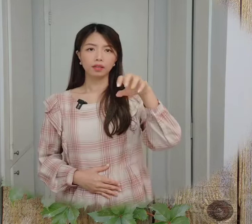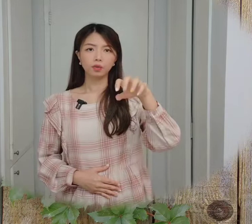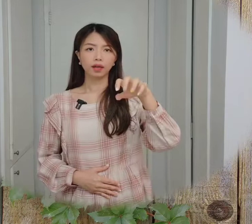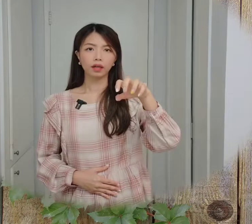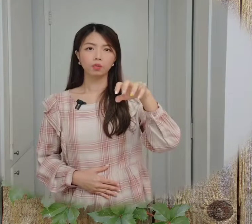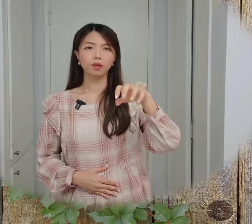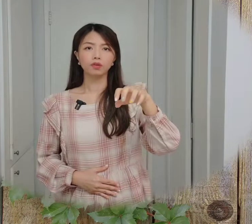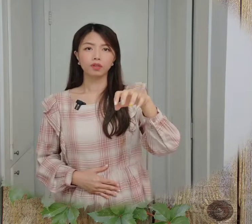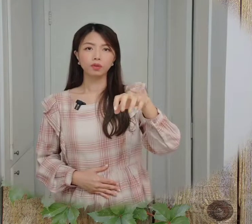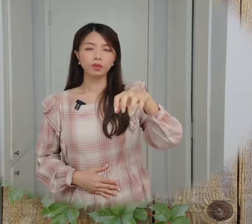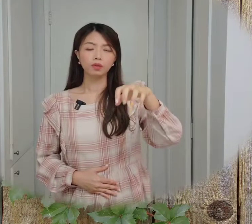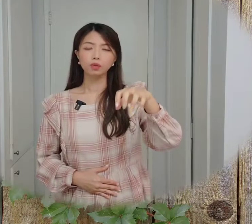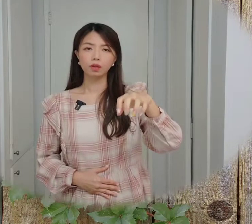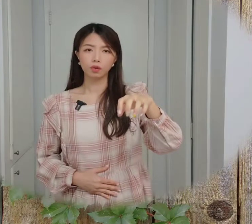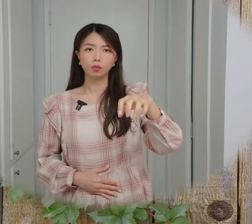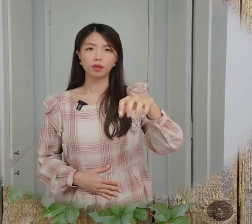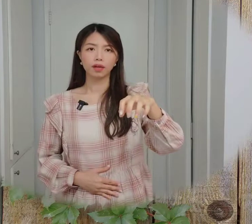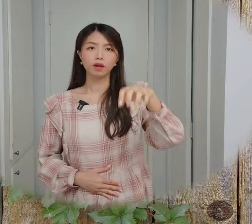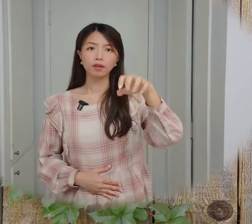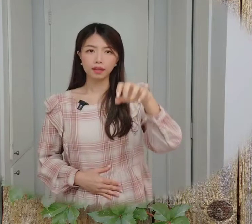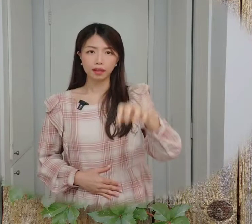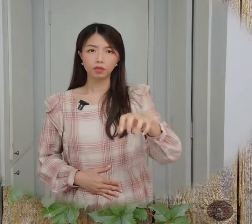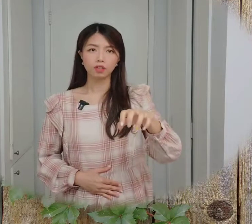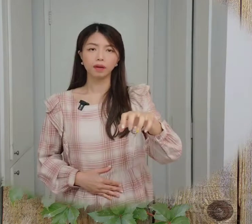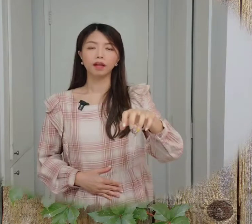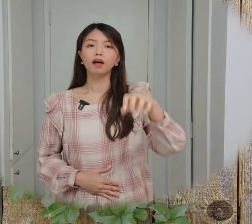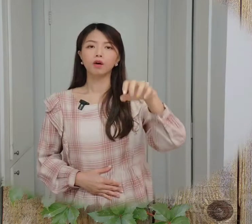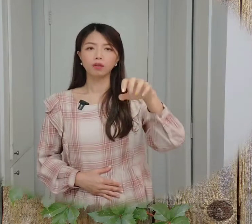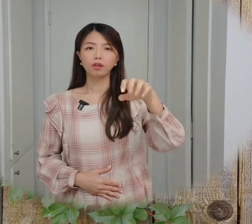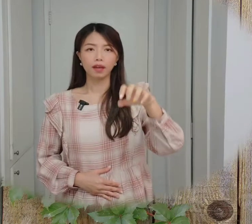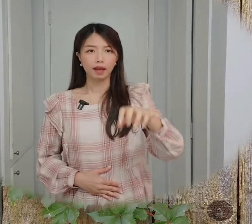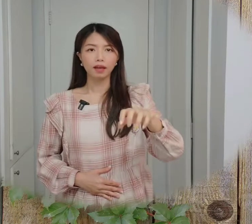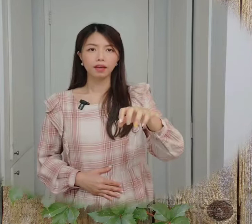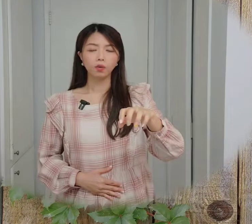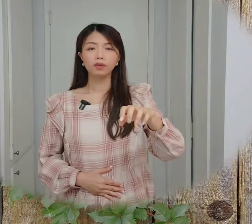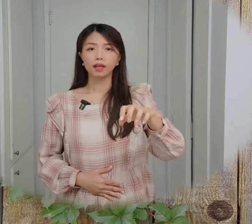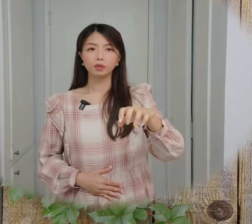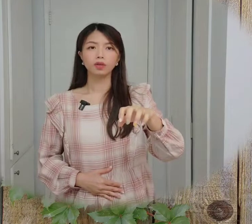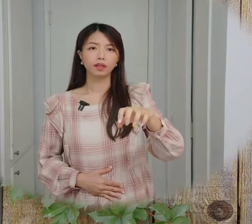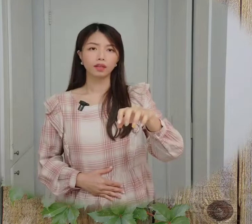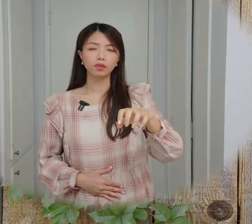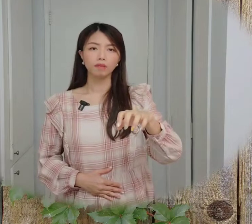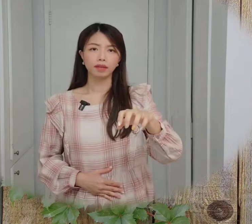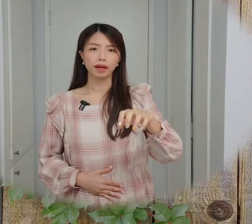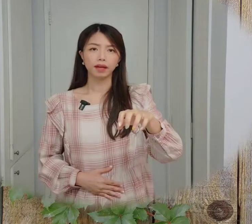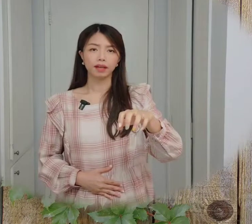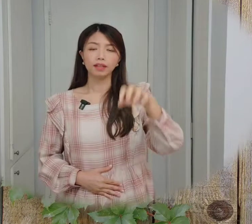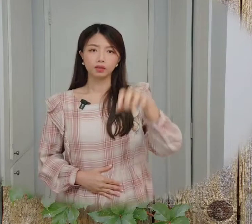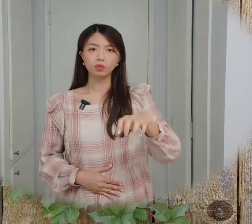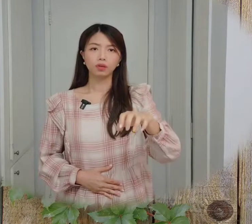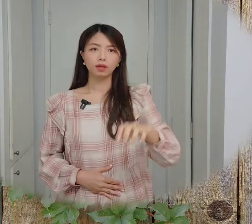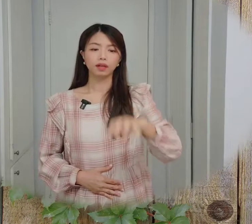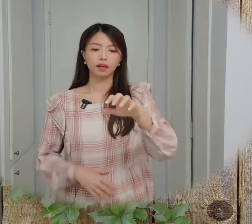수어는 손 약간 오므려 주시고 손등이 위로 보이게 해서 살짝 내려 주시면 어디 어디에 혹은 장소를 나타내는 수어입니다.